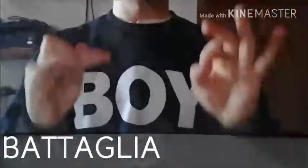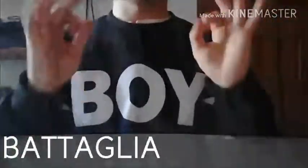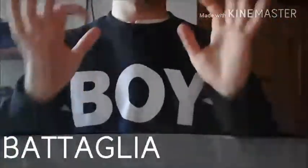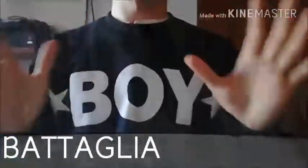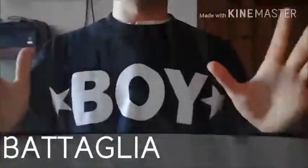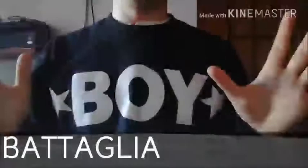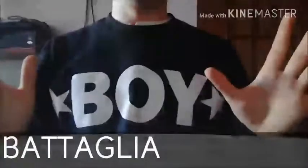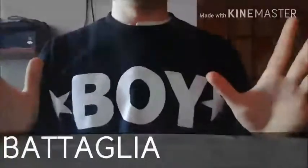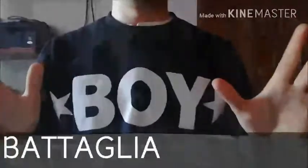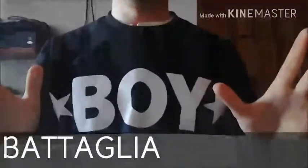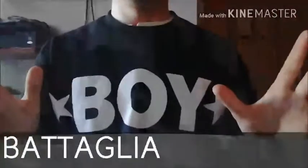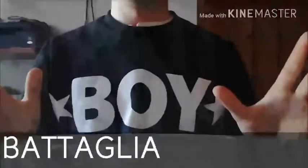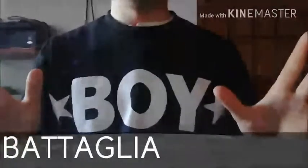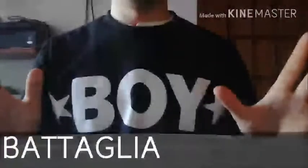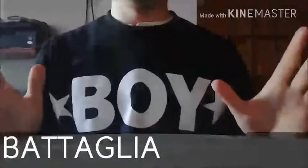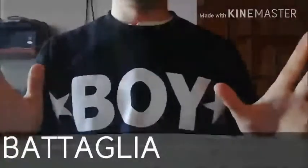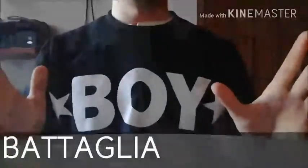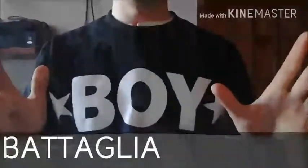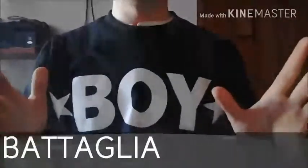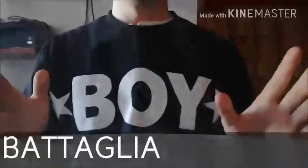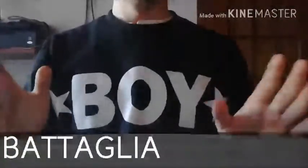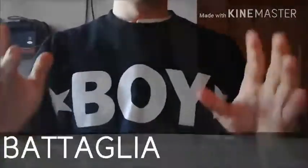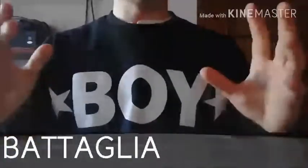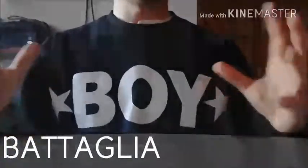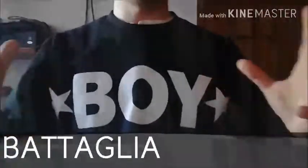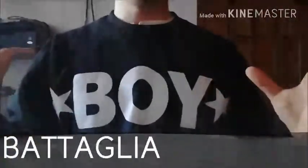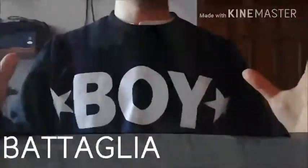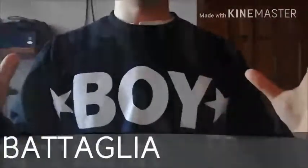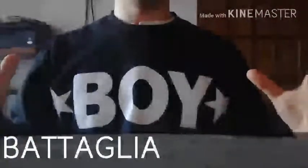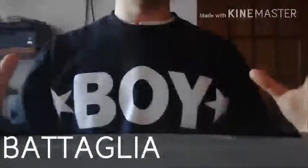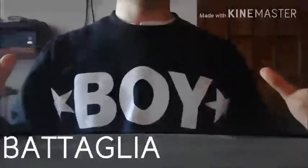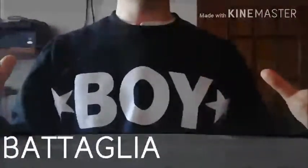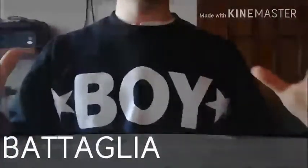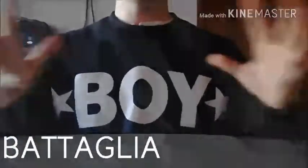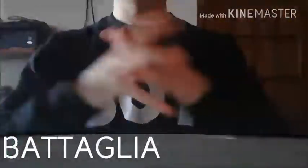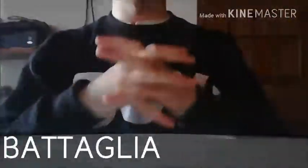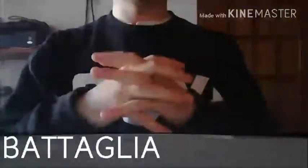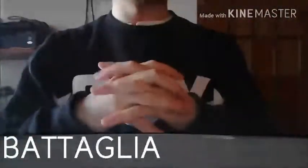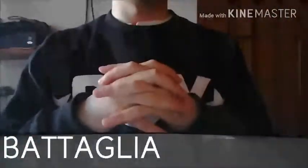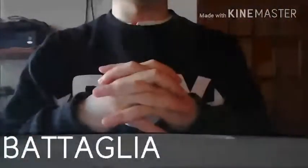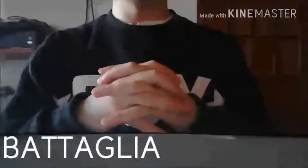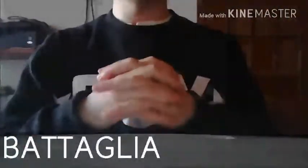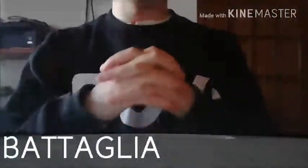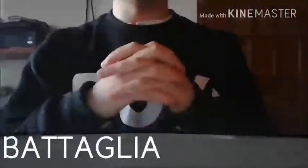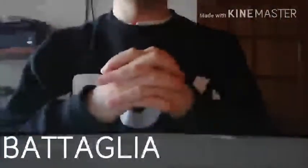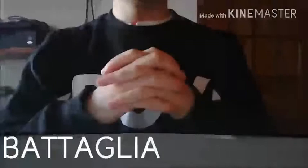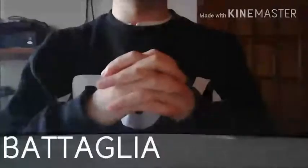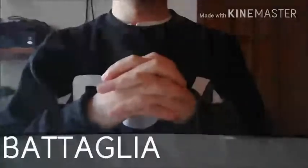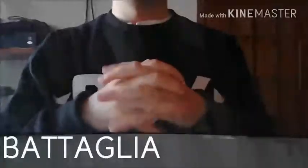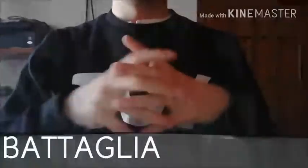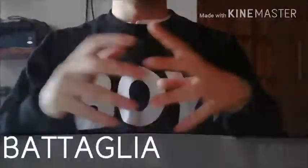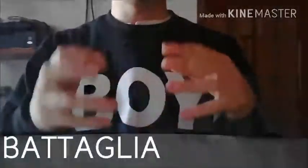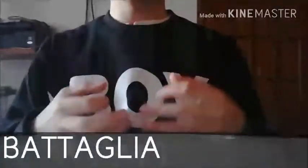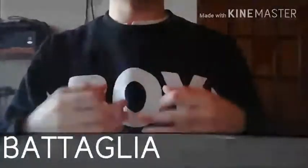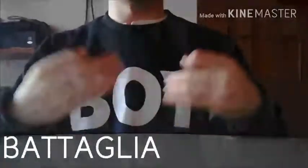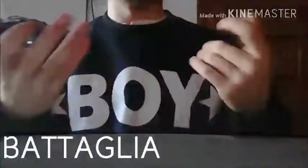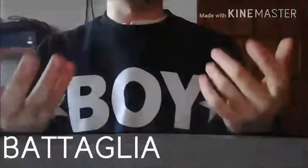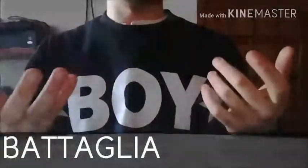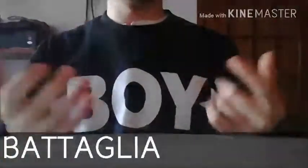guerra capito se parlate siete tutti i generi battaglie che si sono svolte diventa una guerra se invece